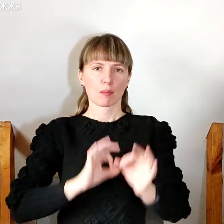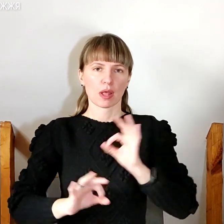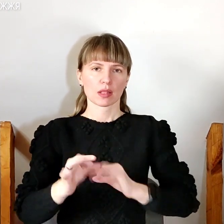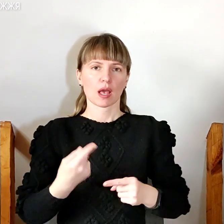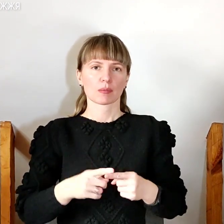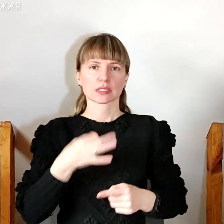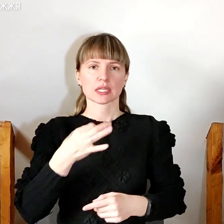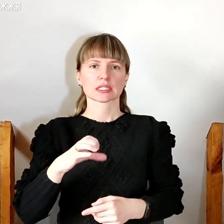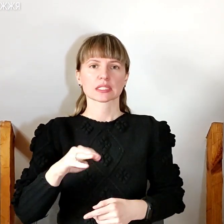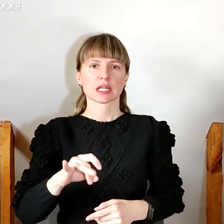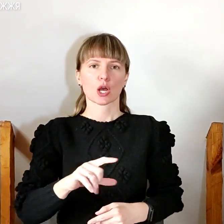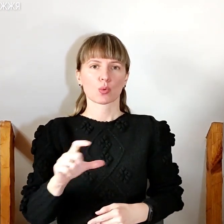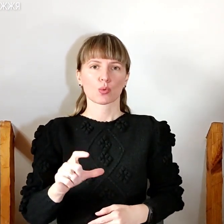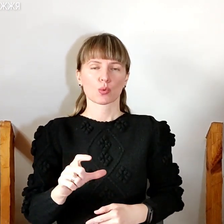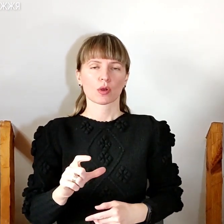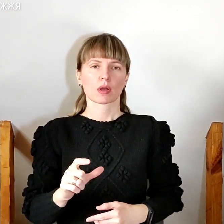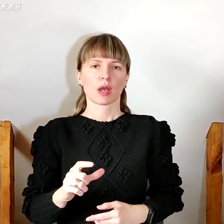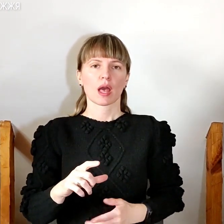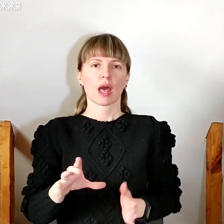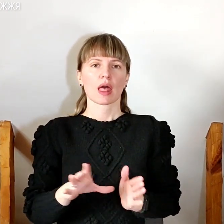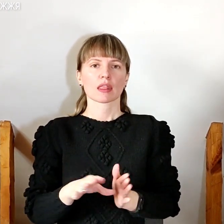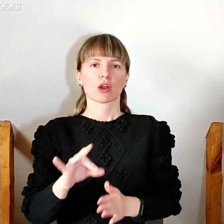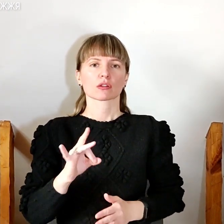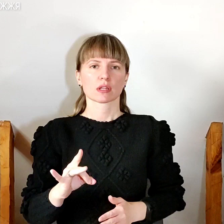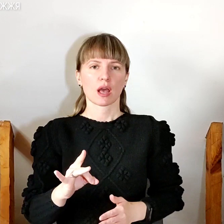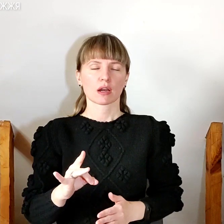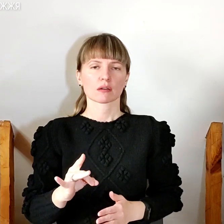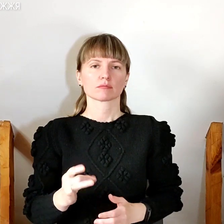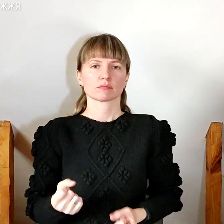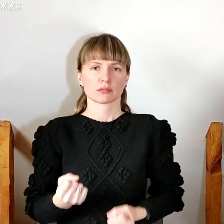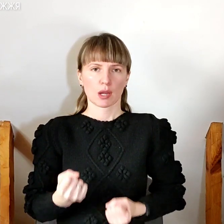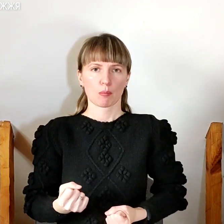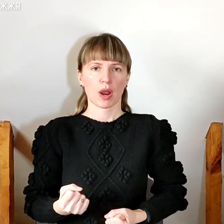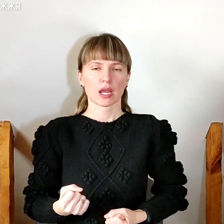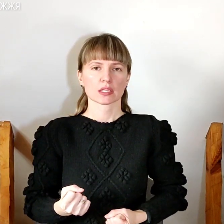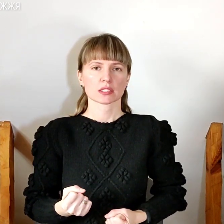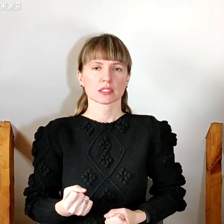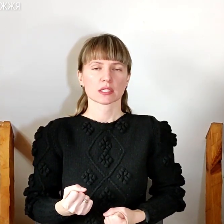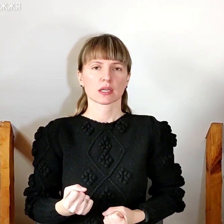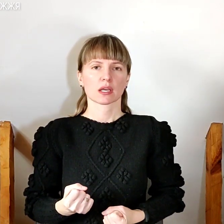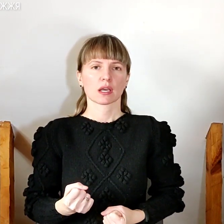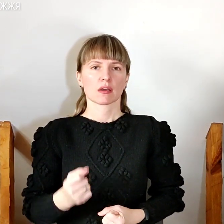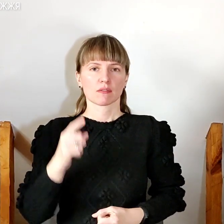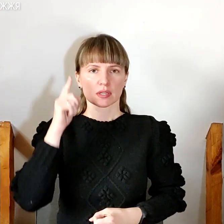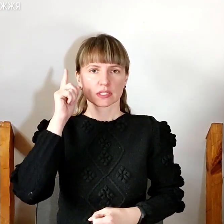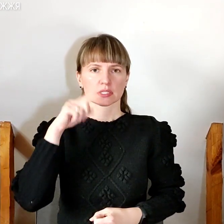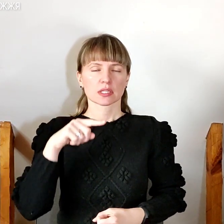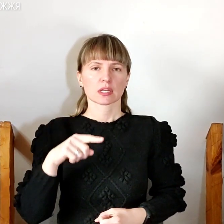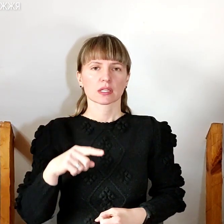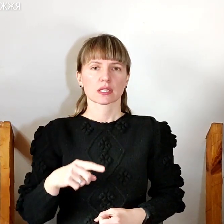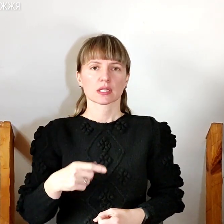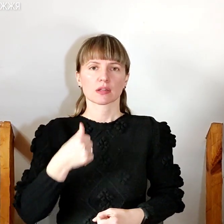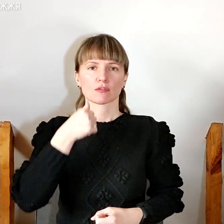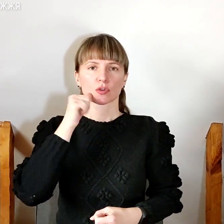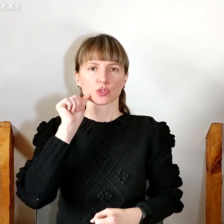Енергодар тримається. Вчора, ви знаєте, зробили барикаду, не дали можливості заїхати в